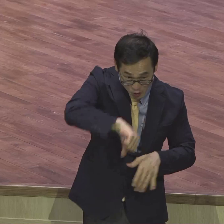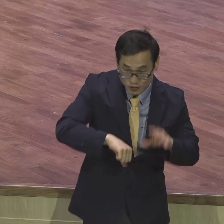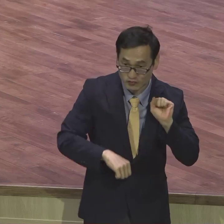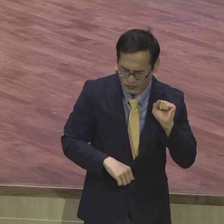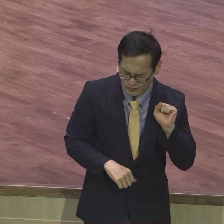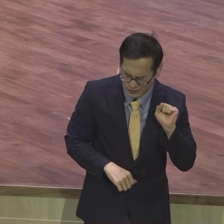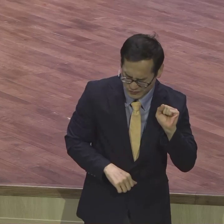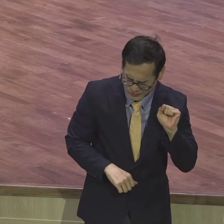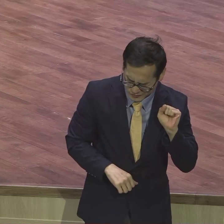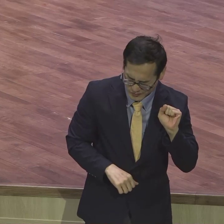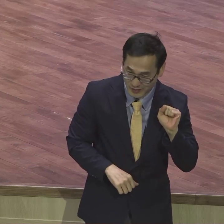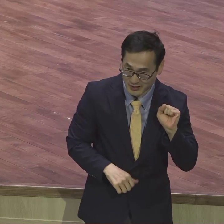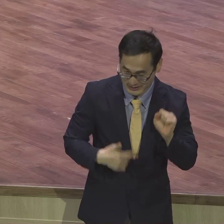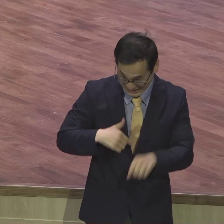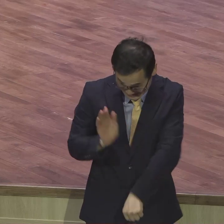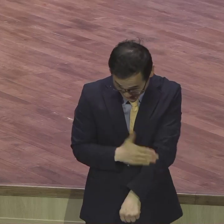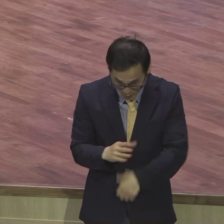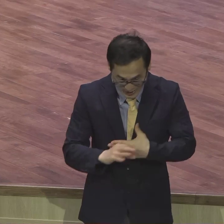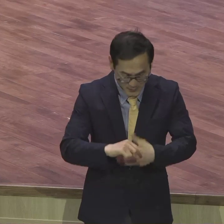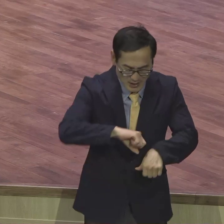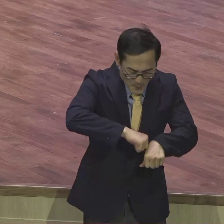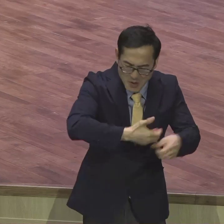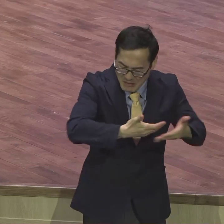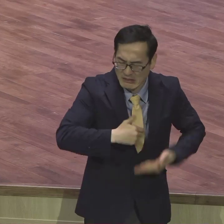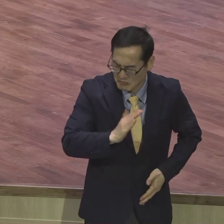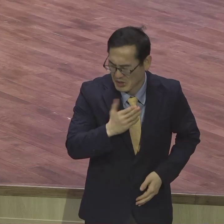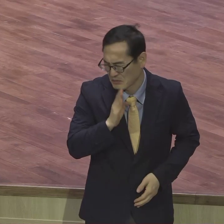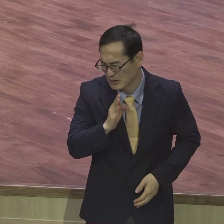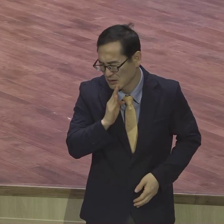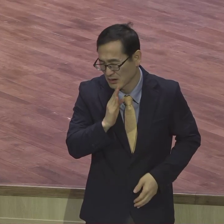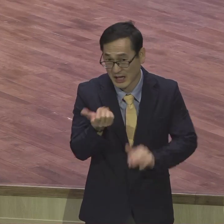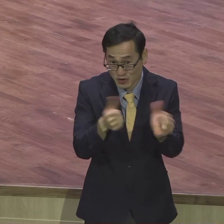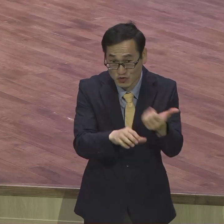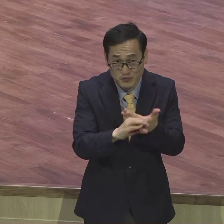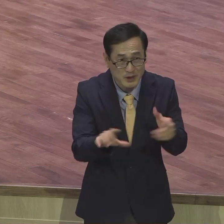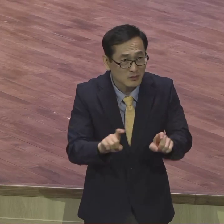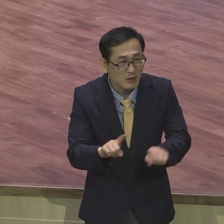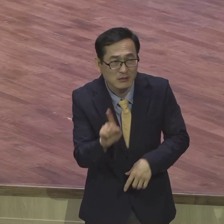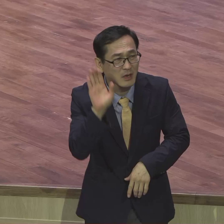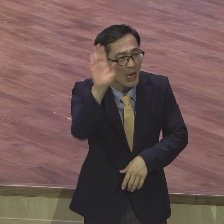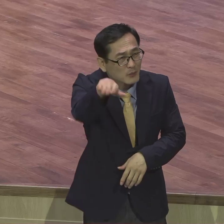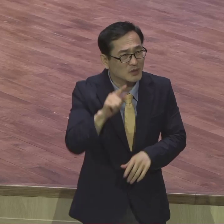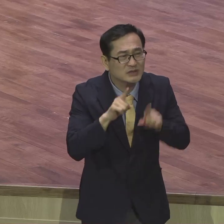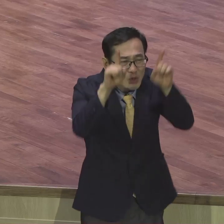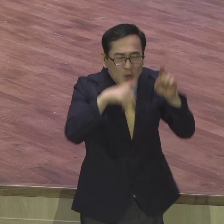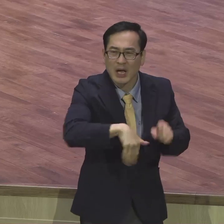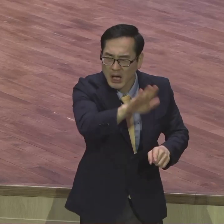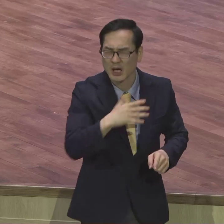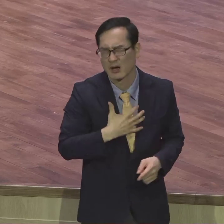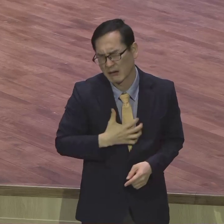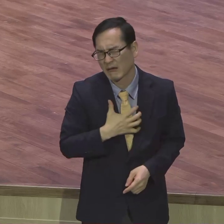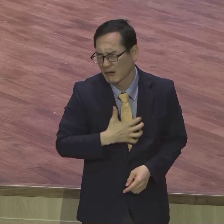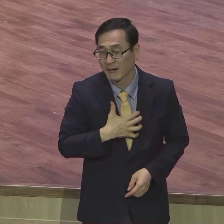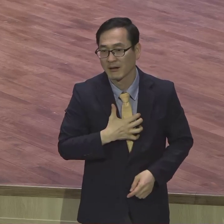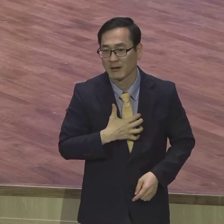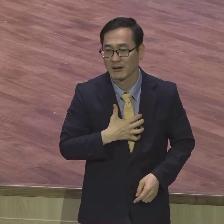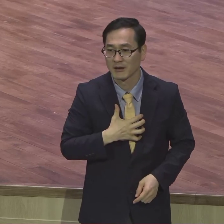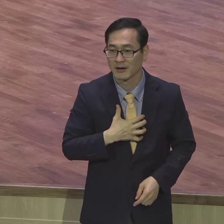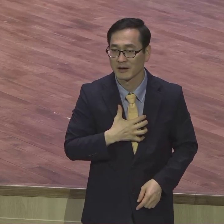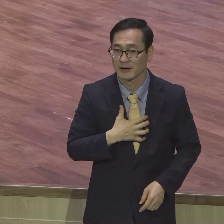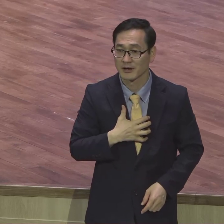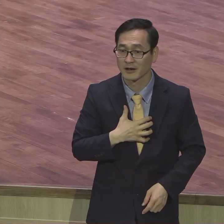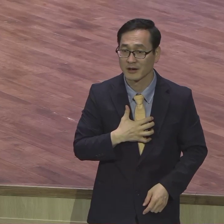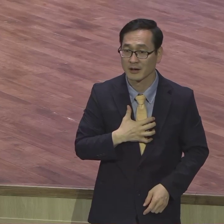받아요. 죄의 대가를 받아요. 그리고 사망 죽으면 벌벌벌 떨어요. 죄의 사망의 법에서 매여있었는데